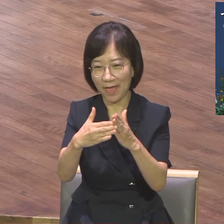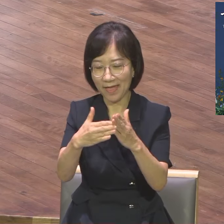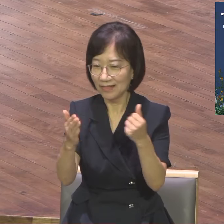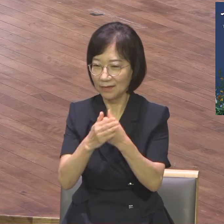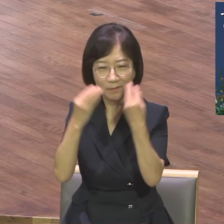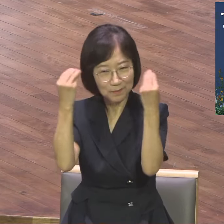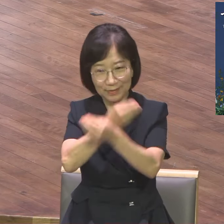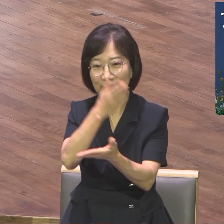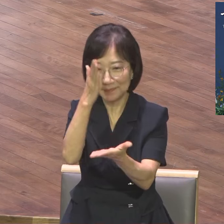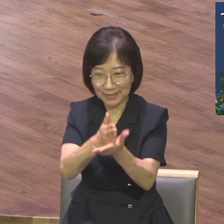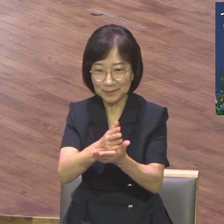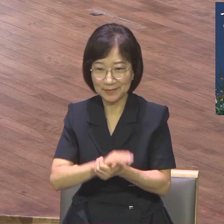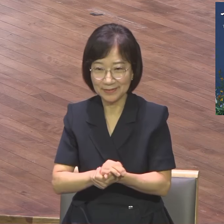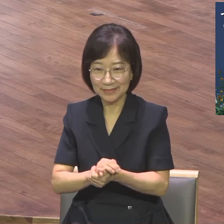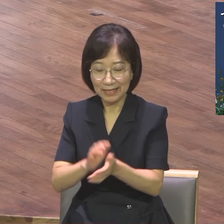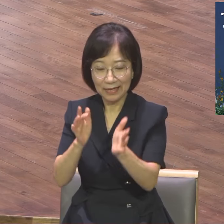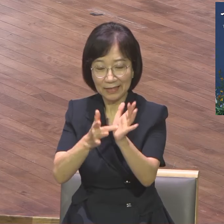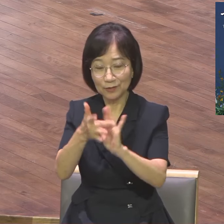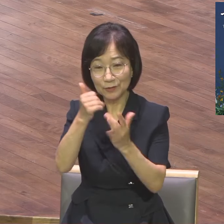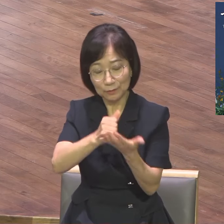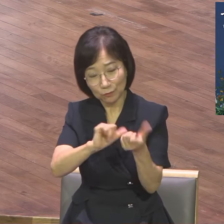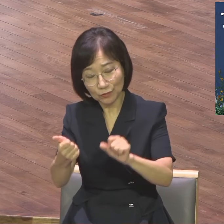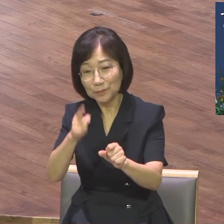이것 때문에 순교했다고요. 이것 때문에.